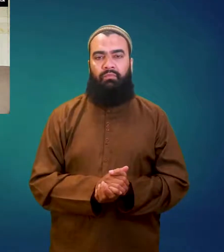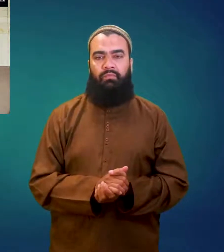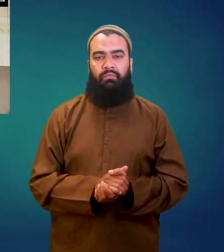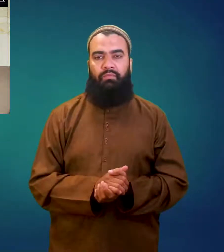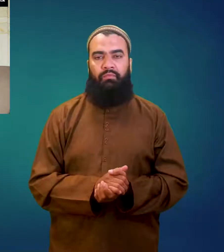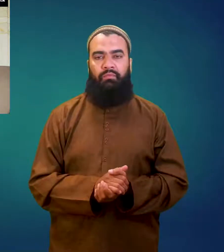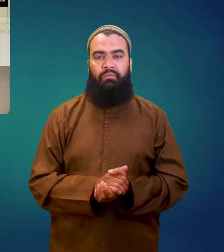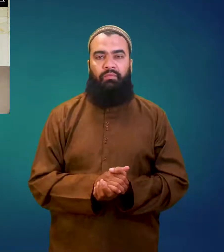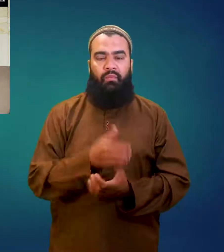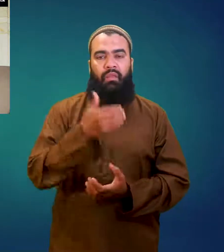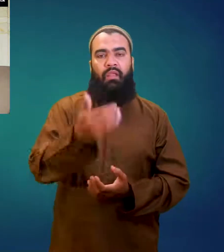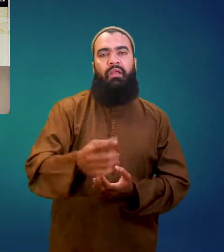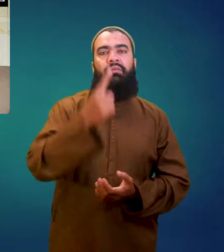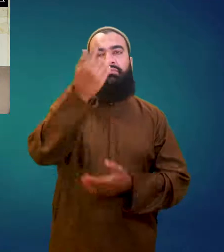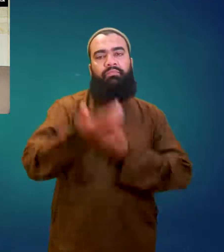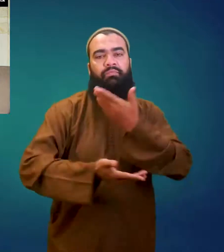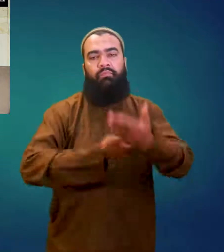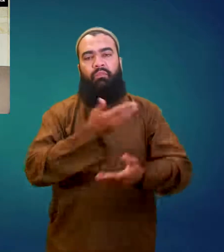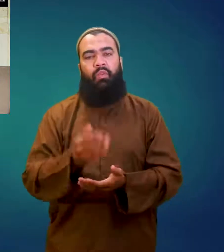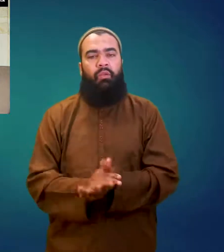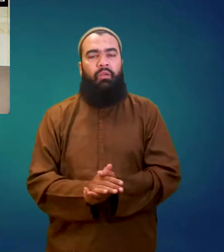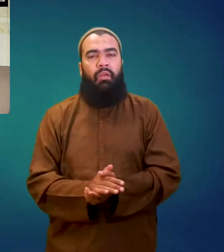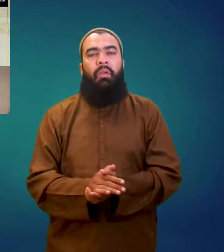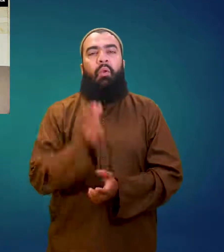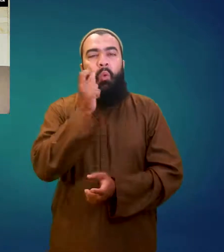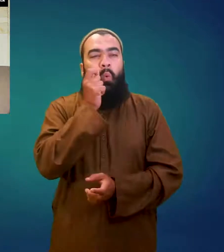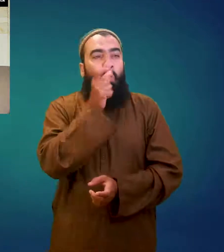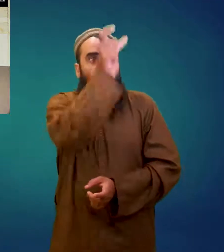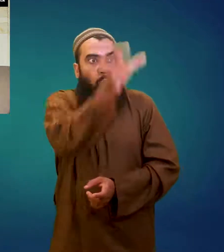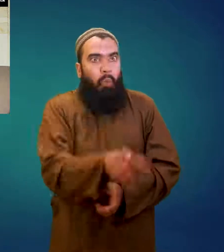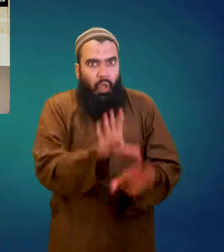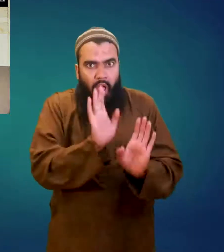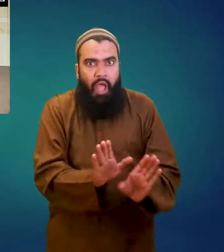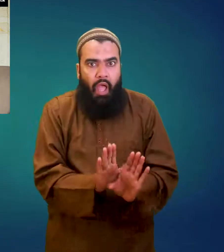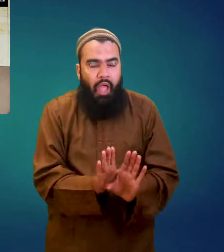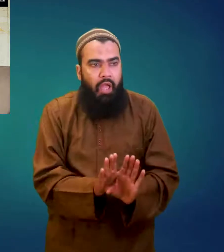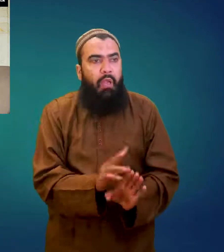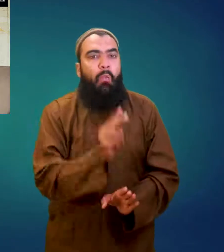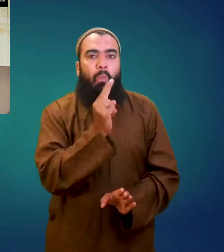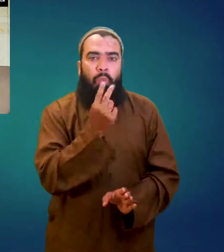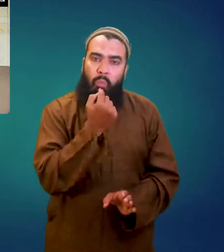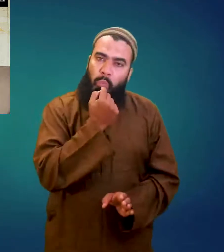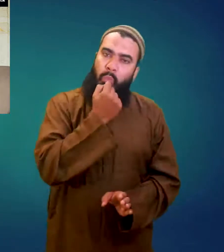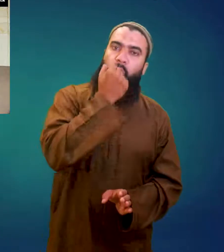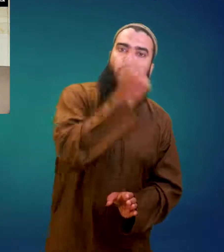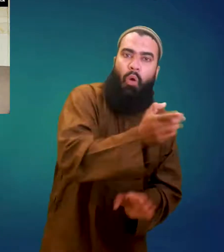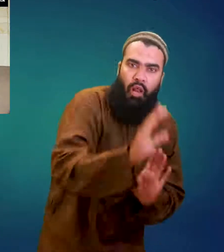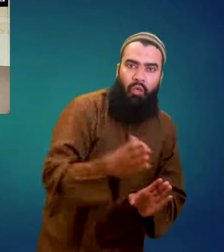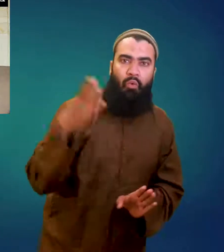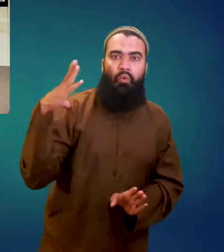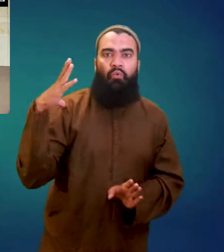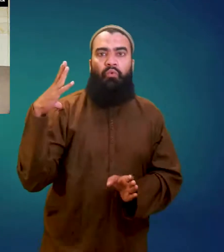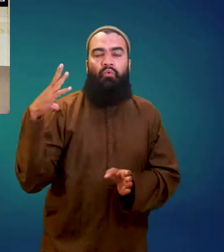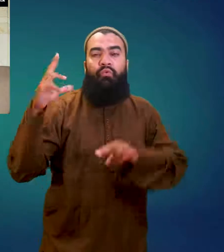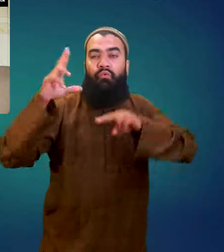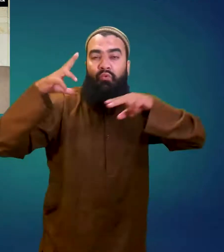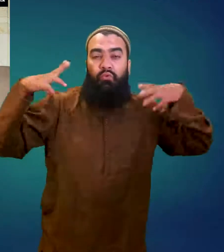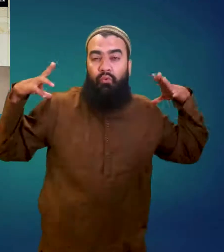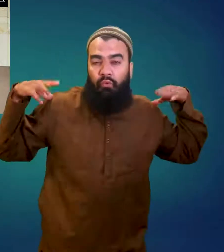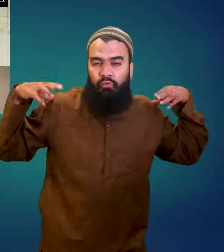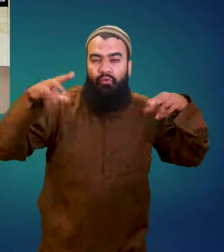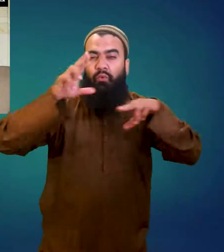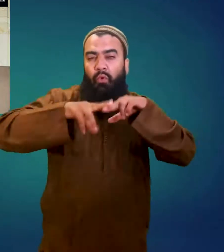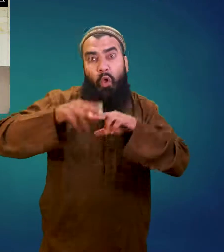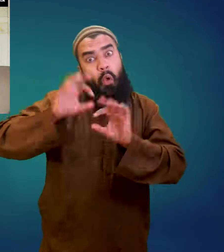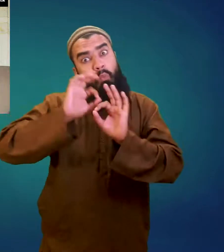الا لدیہ رقیب عتید، انسان کے ہر قول کو فرشتہ محفوظ کرتا ہے۔ بعض علماء